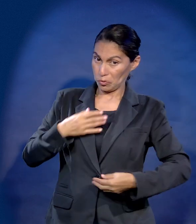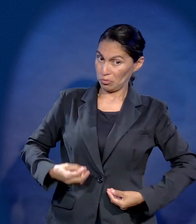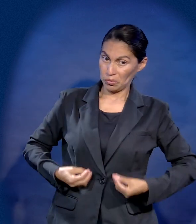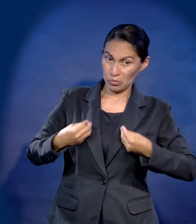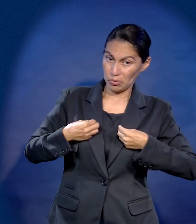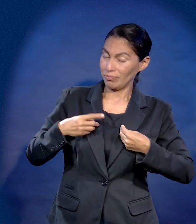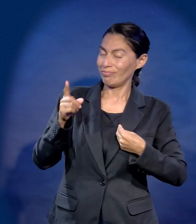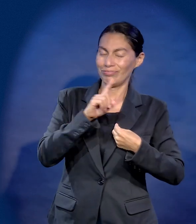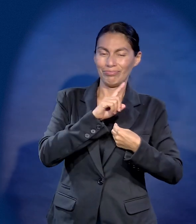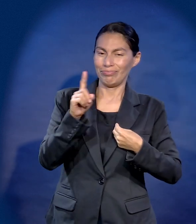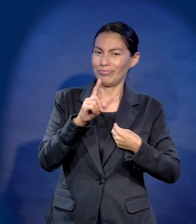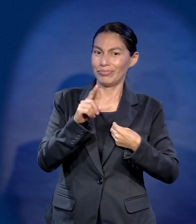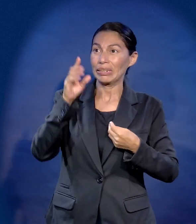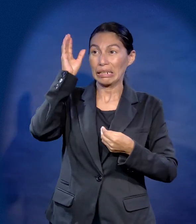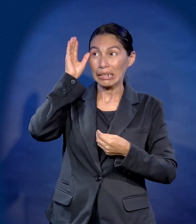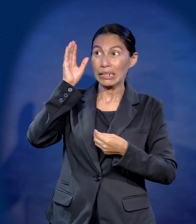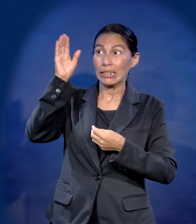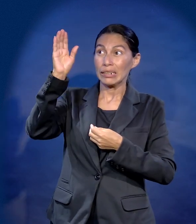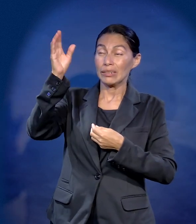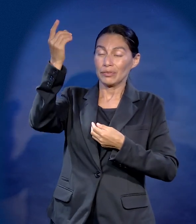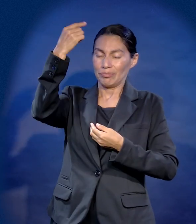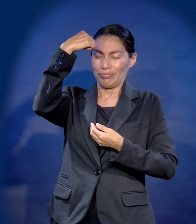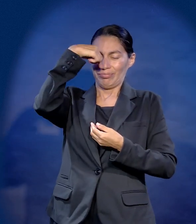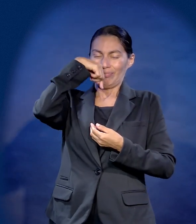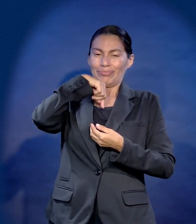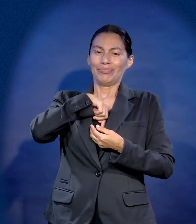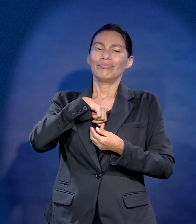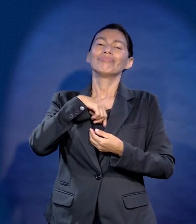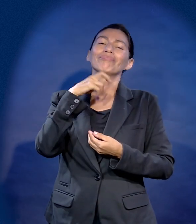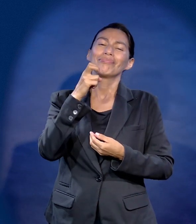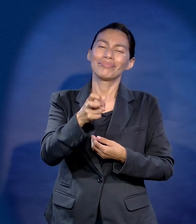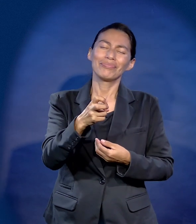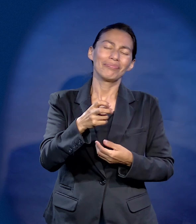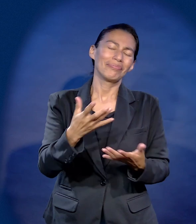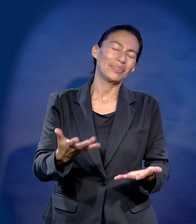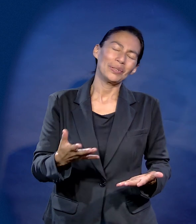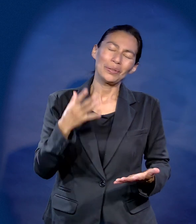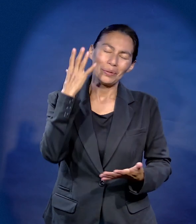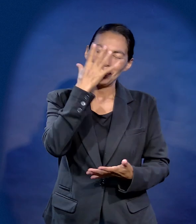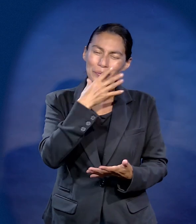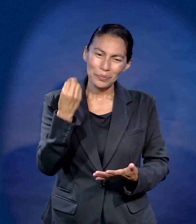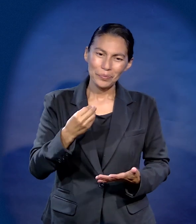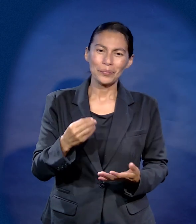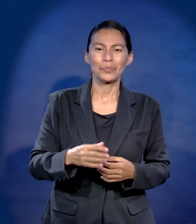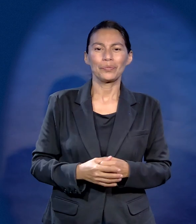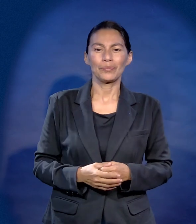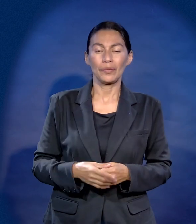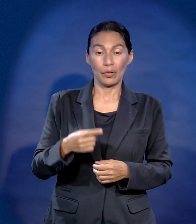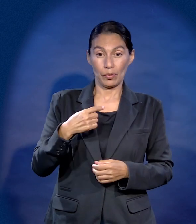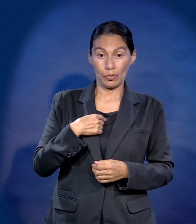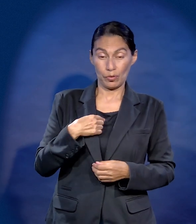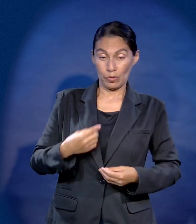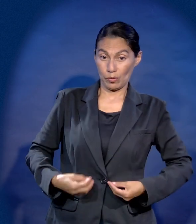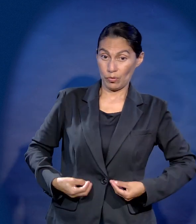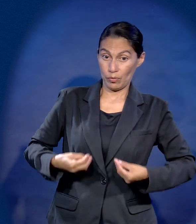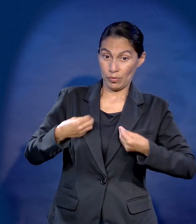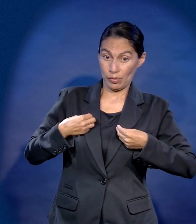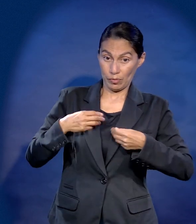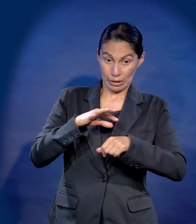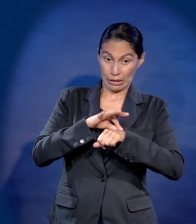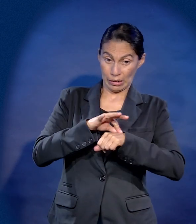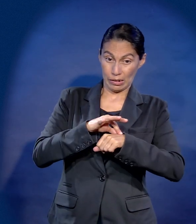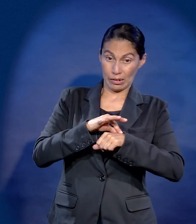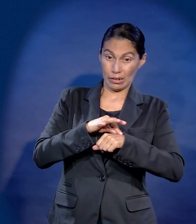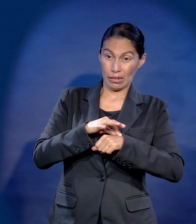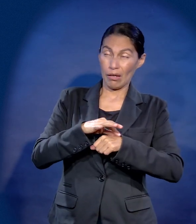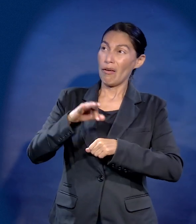Eso se llama piloto automático. Ya no vivo yo, ¿vive quién? Cristo en mí. Eso es piloto automático.